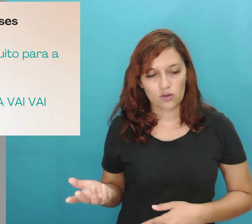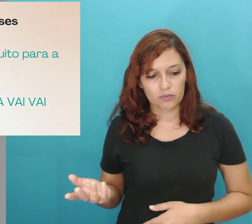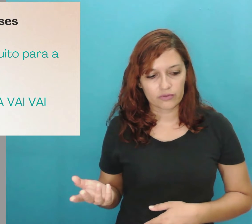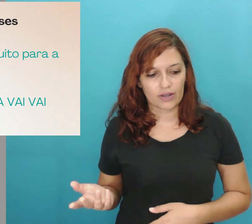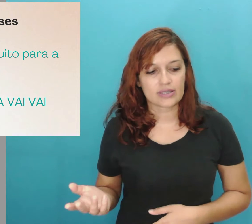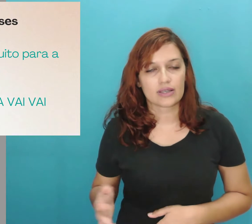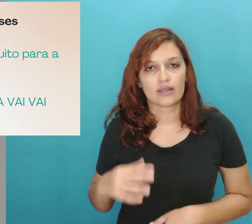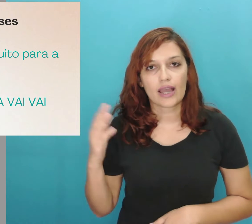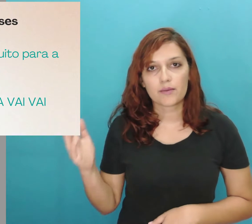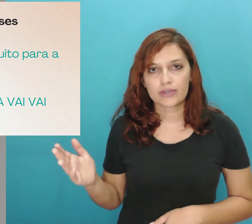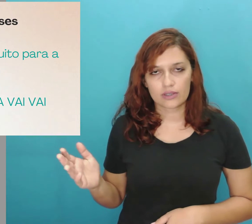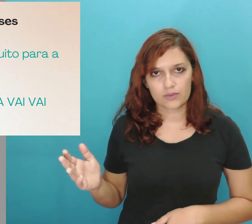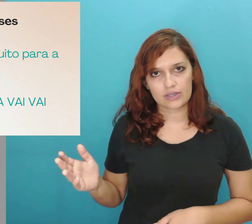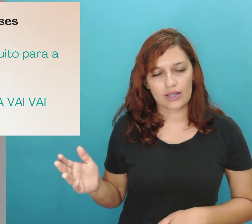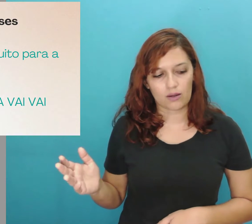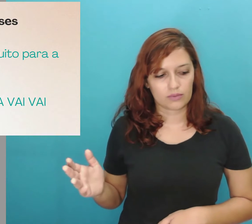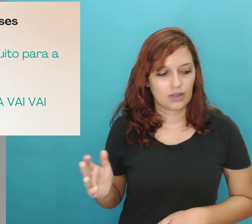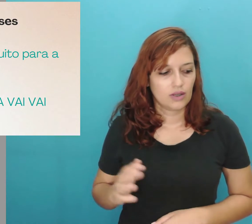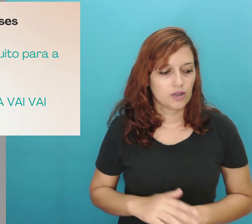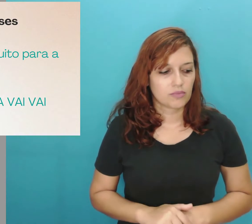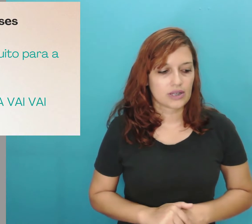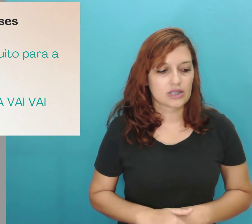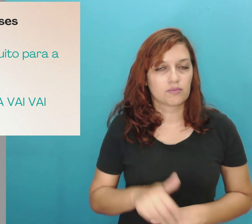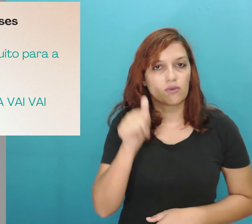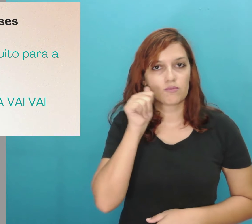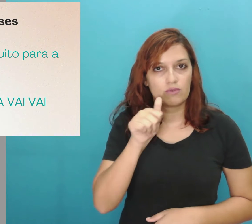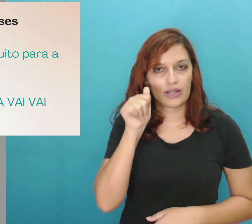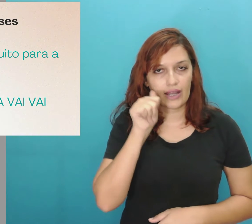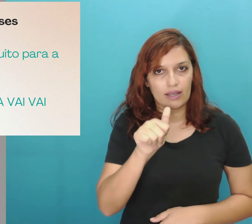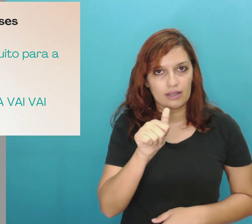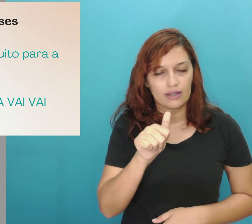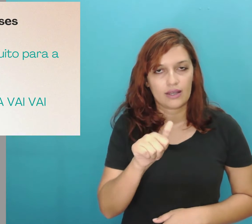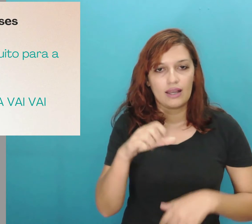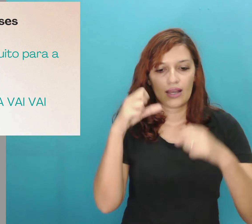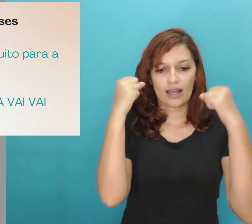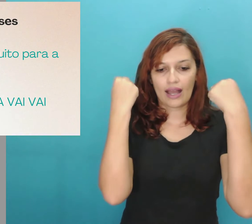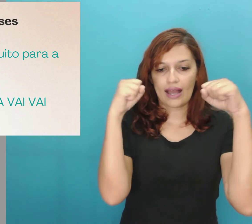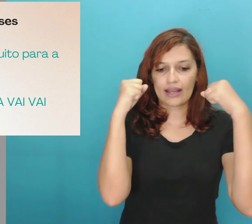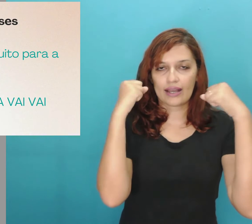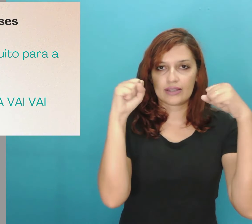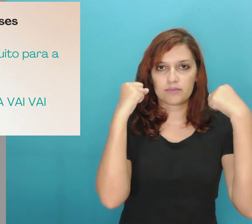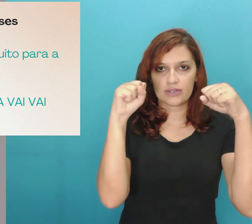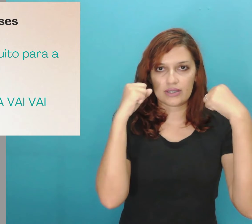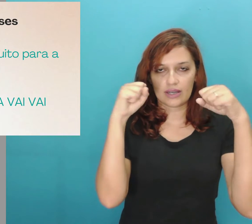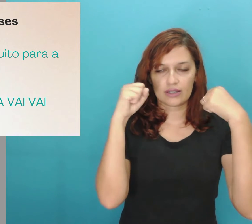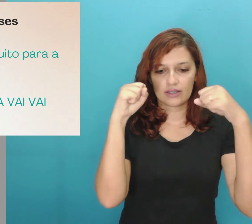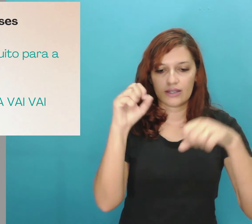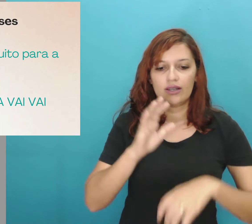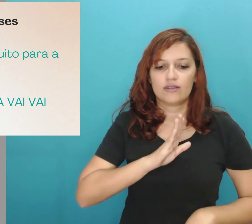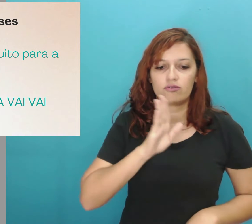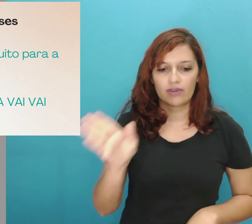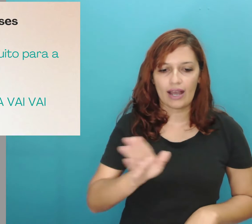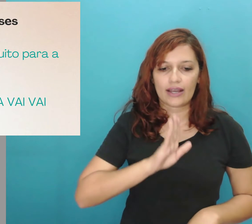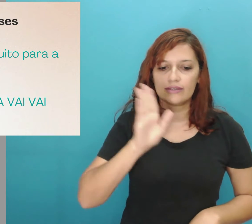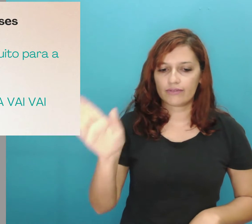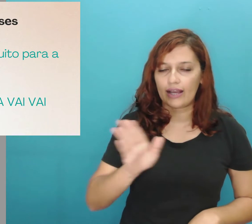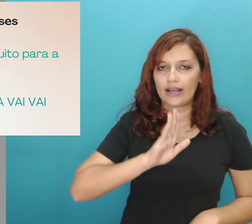comum fazer? Repetir o sinal. Por exemplo, mulher, academia, vai, vai,